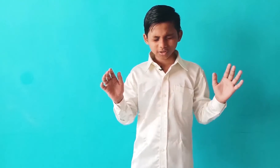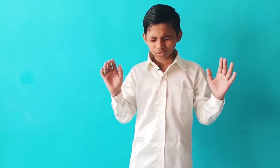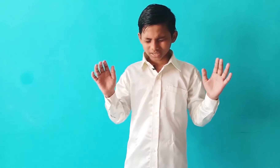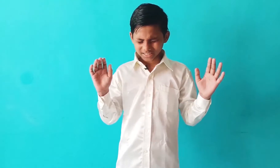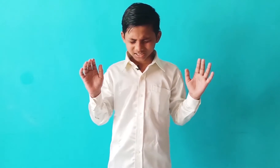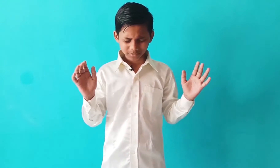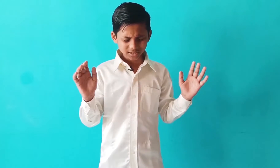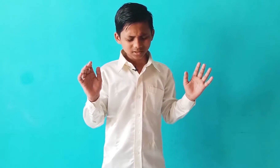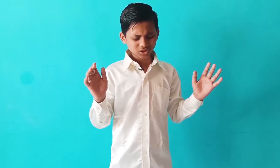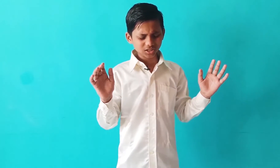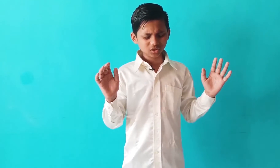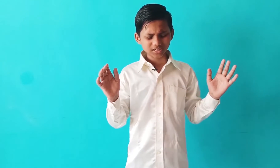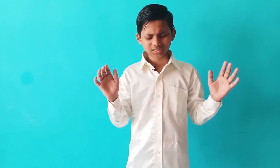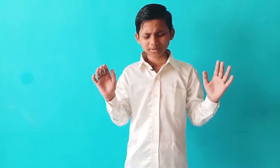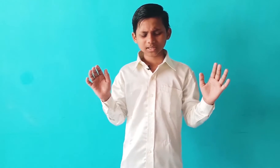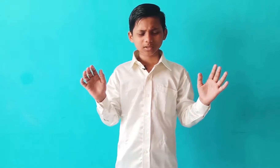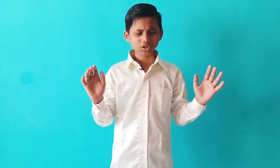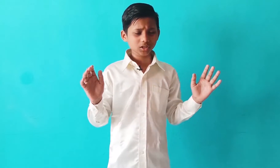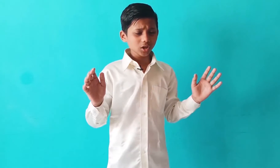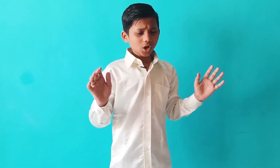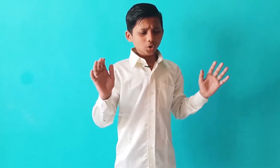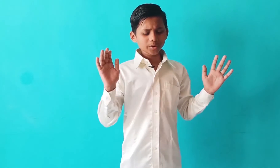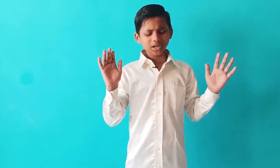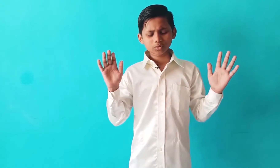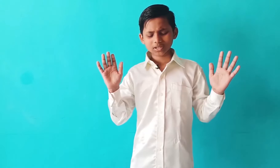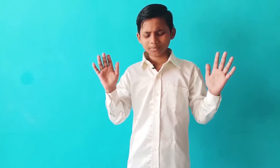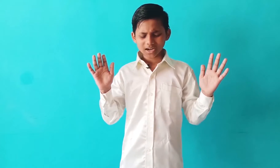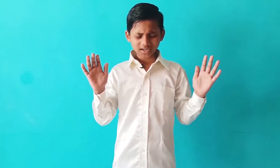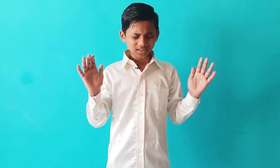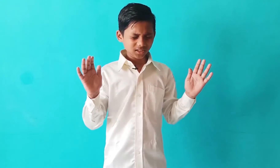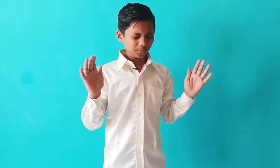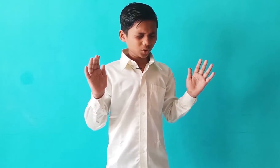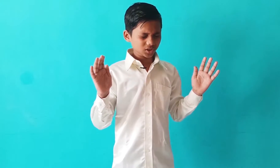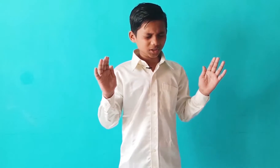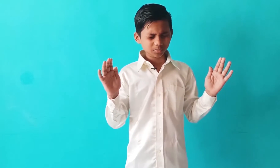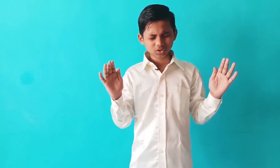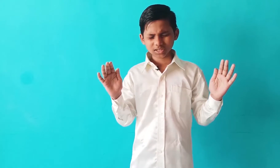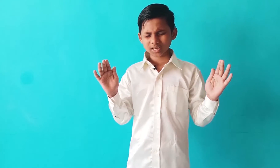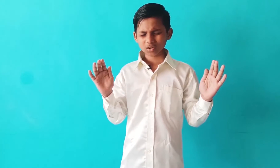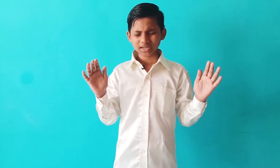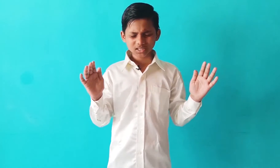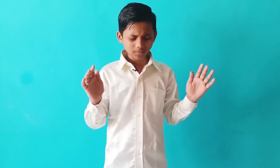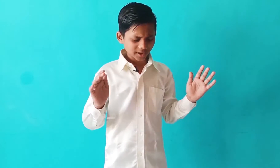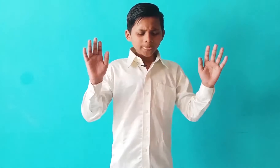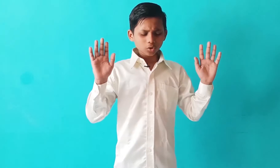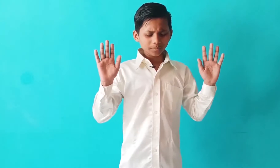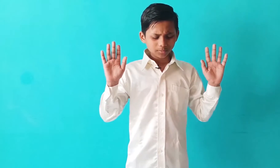ஒரு கஸ் அப்ரிகான் தவஷ்கான் ஒரு கஸ் அப்ரிகான் தவஷ்கான் ஒரு பல போஸ்கல ஆந்தில்ல போஸ்க போஸ்க்ரே ஒரு கஸ் அப்ரிகான் ஒரு பல